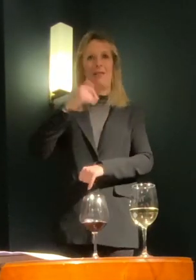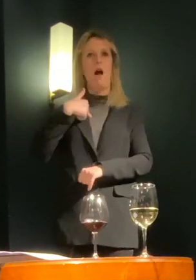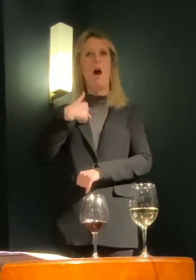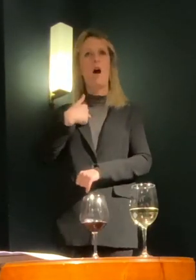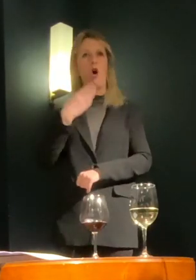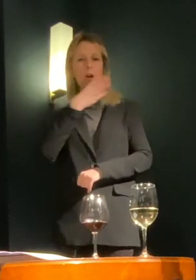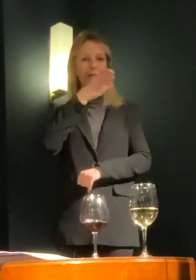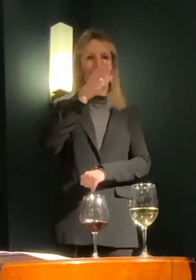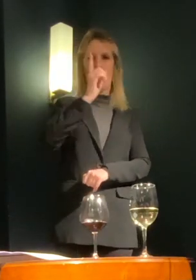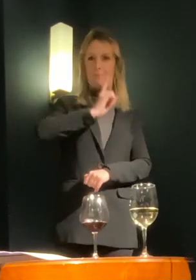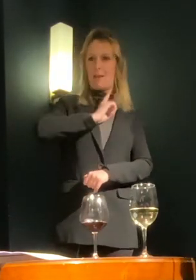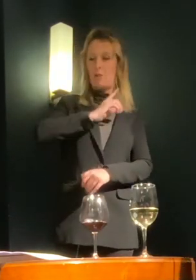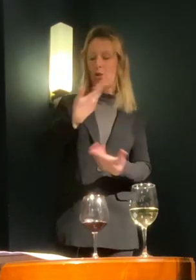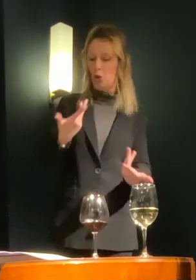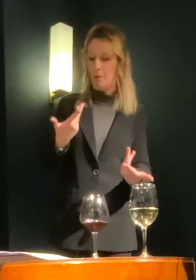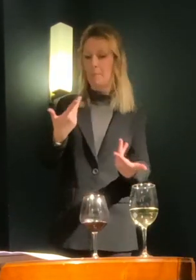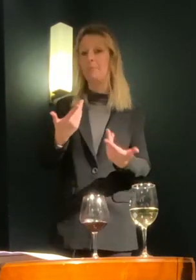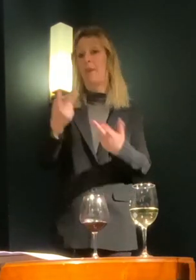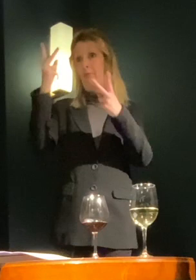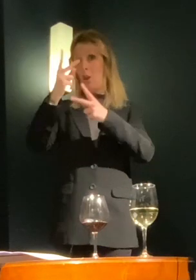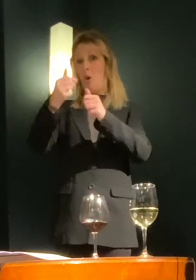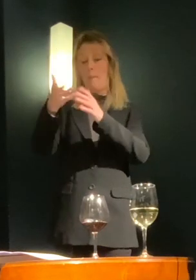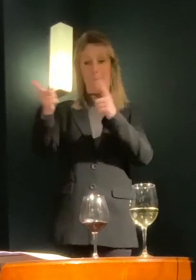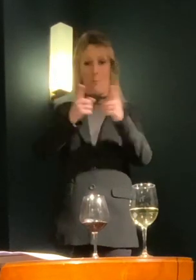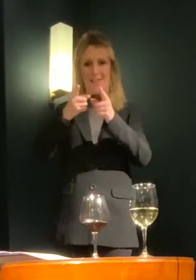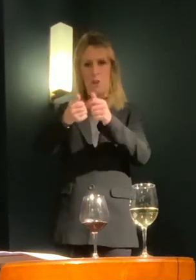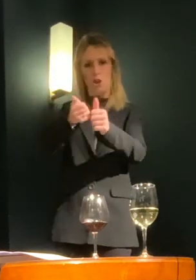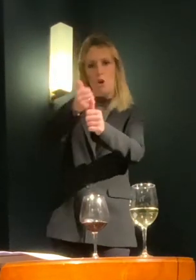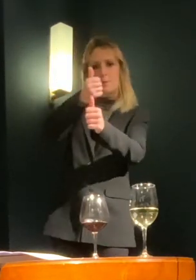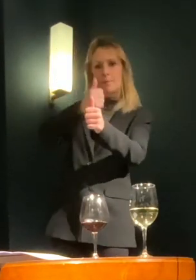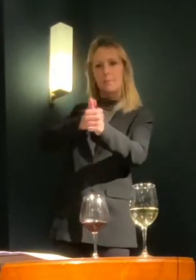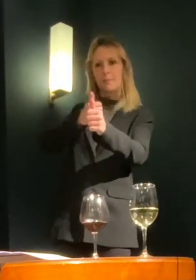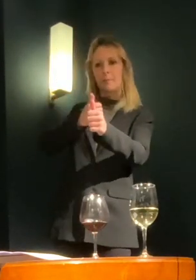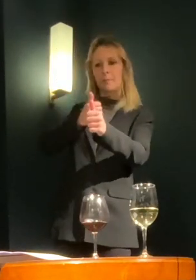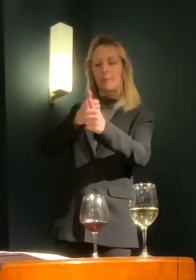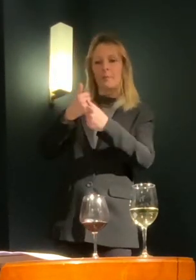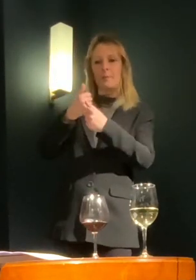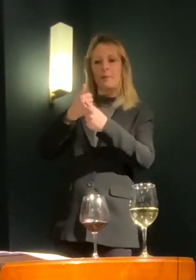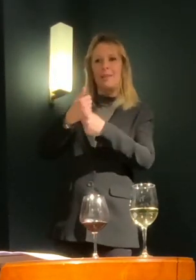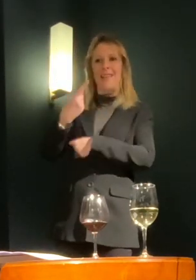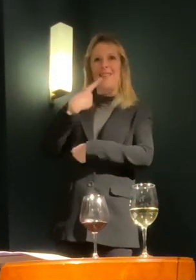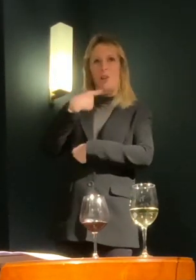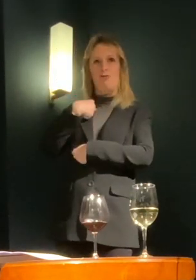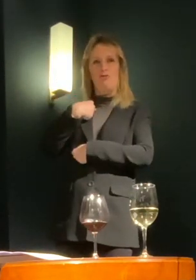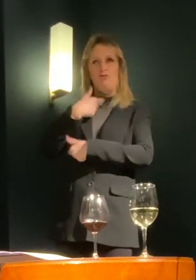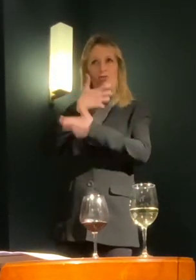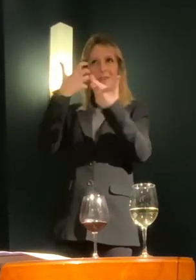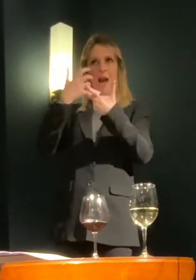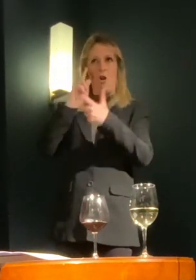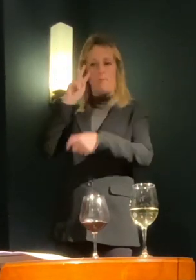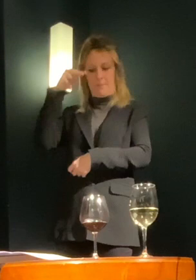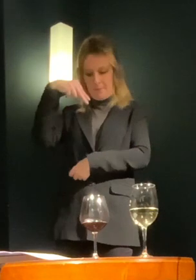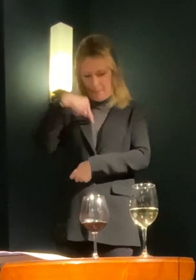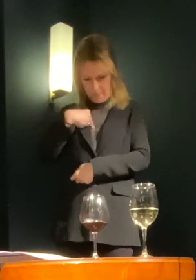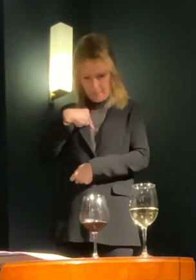orientamento. In realtà c'è un momento che precede tutto questo, che è il coming out con te stesso. Quindi il momento in cui tu realizzi quale sarà il